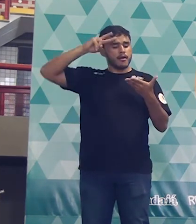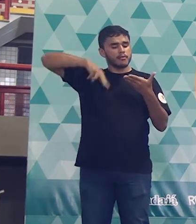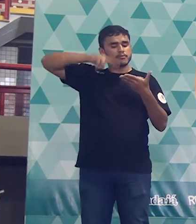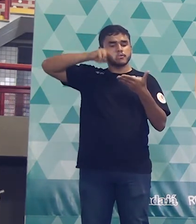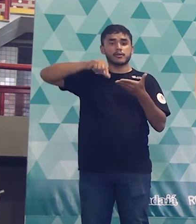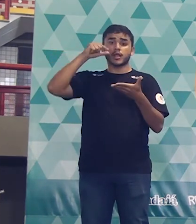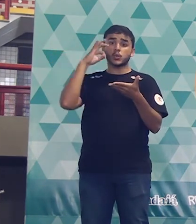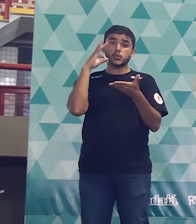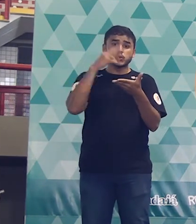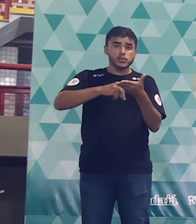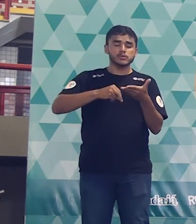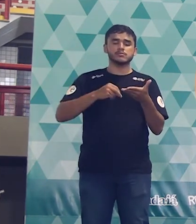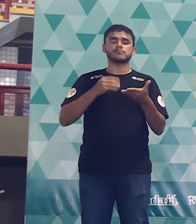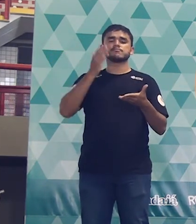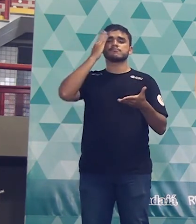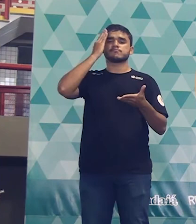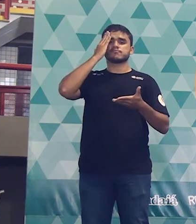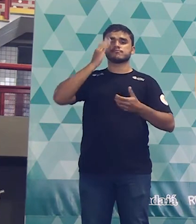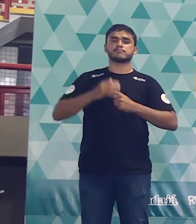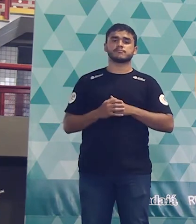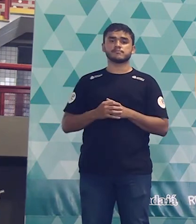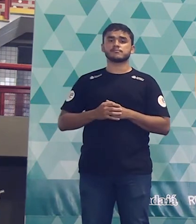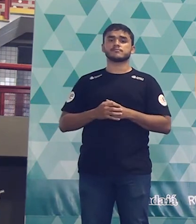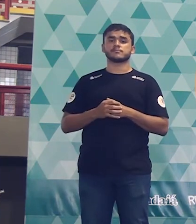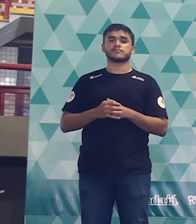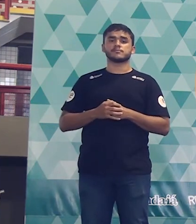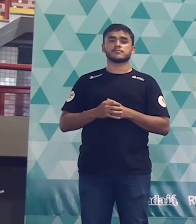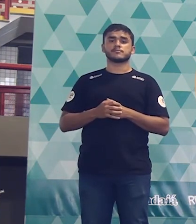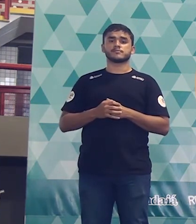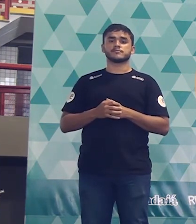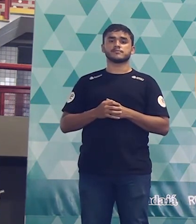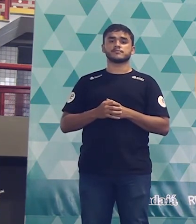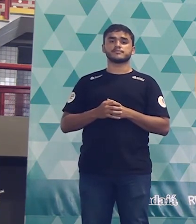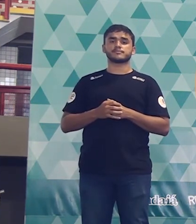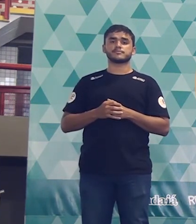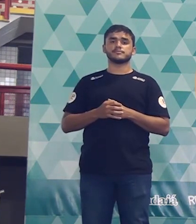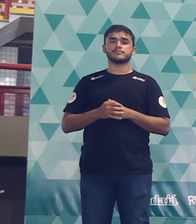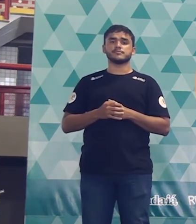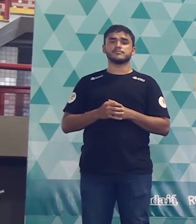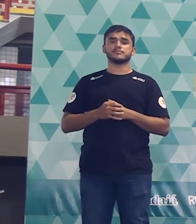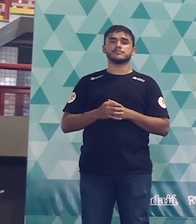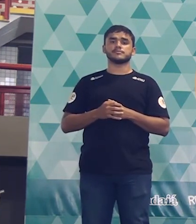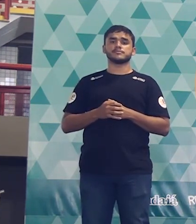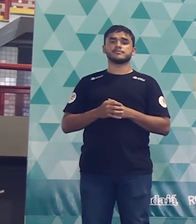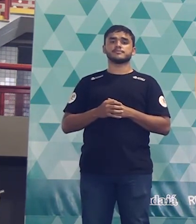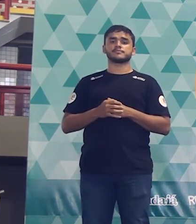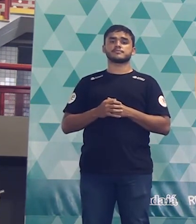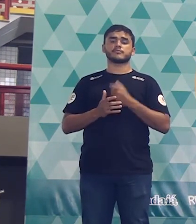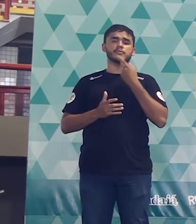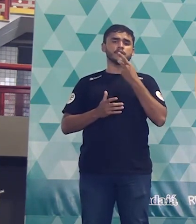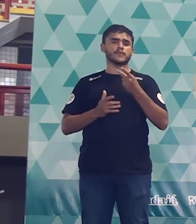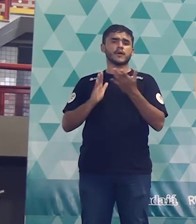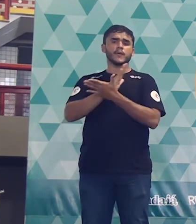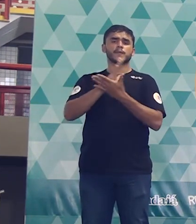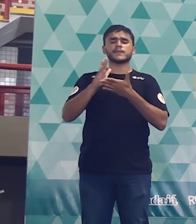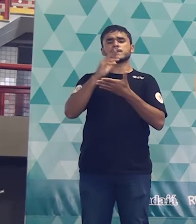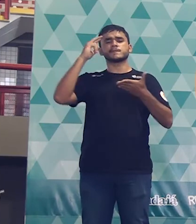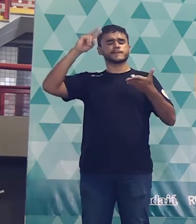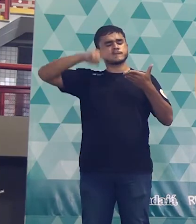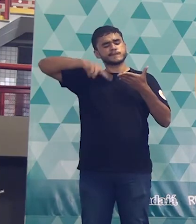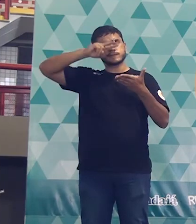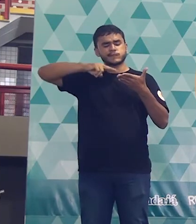sua totalidade e não na sua parcialidade. E quando a gente não entende nem na parcialidade